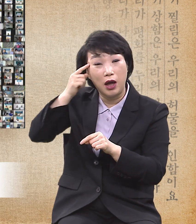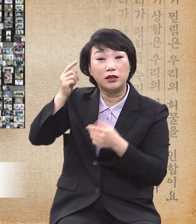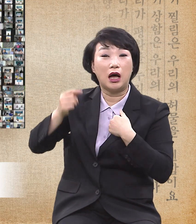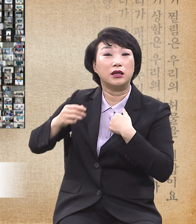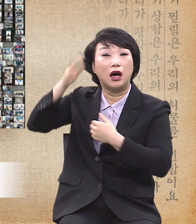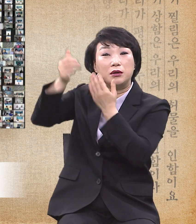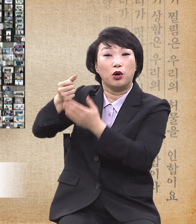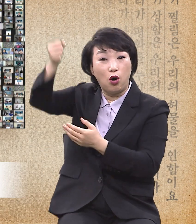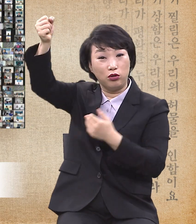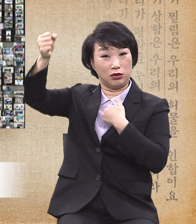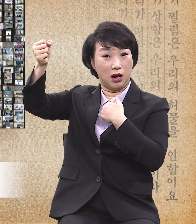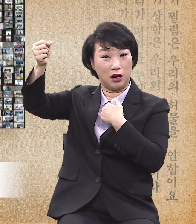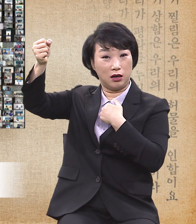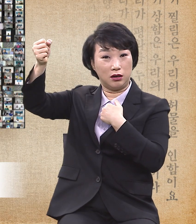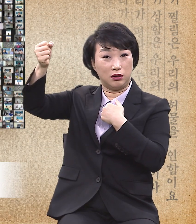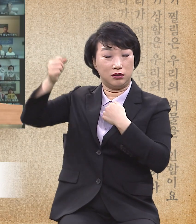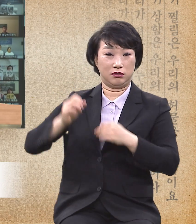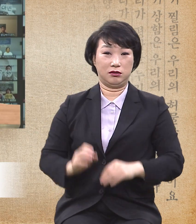것이기 때문에.